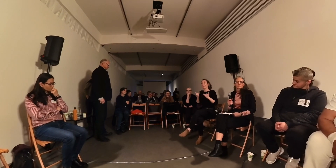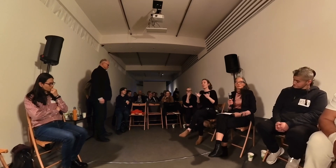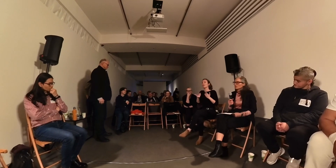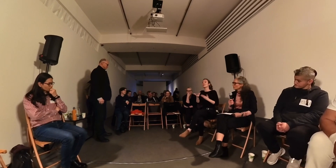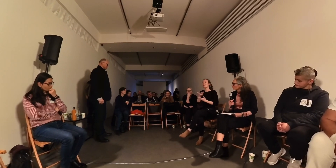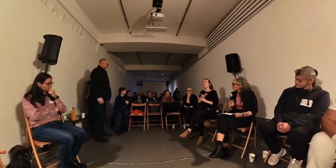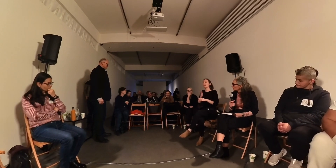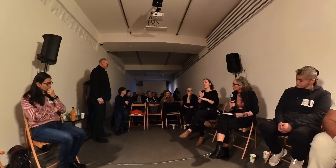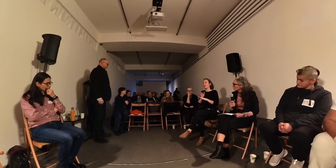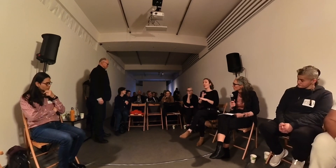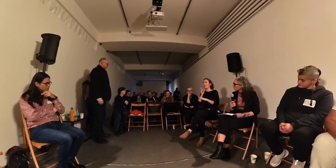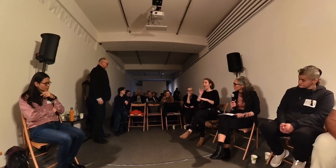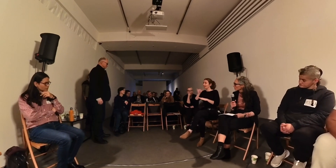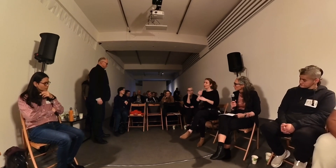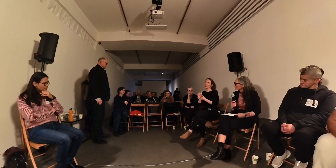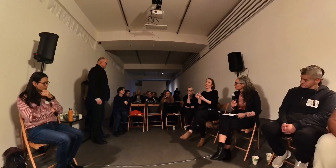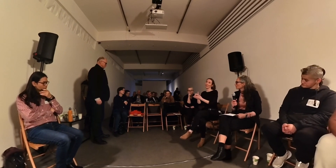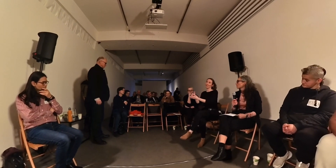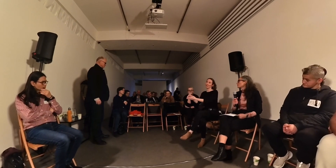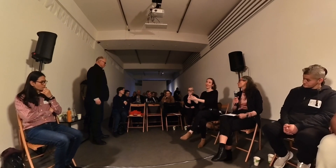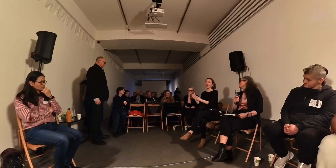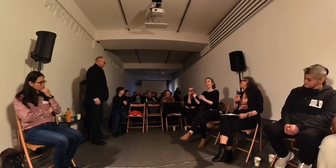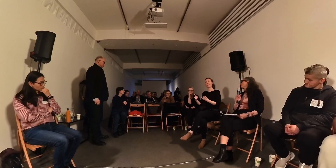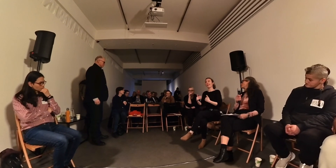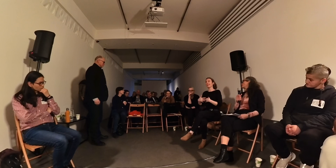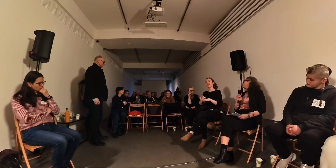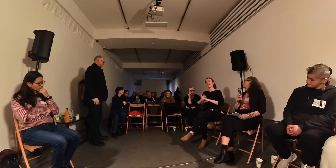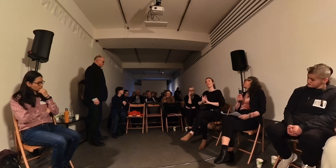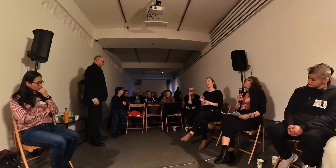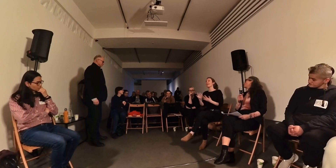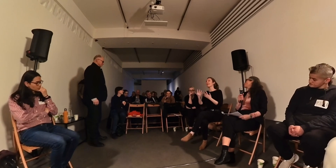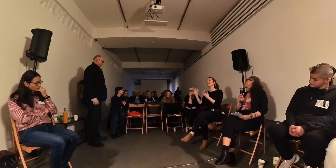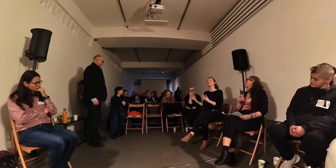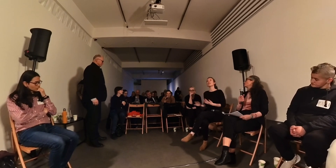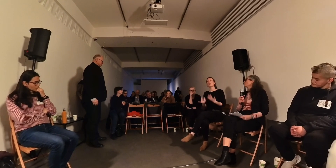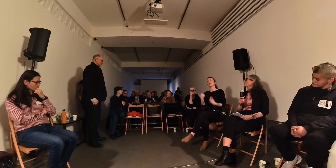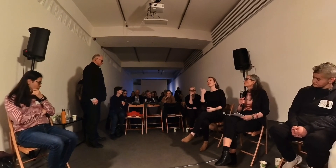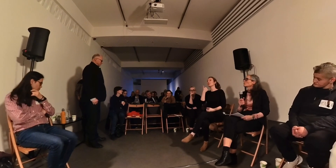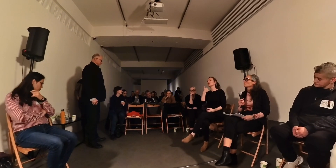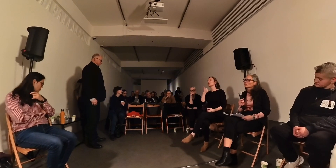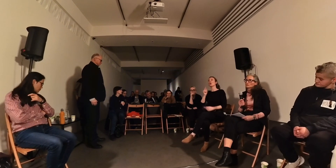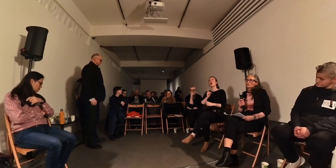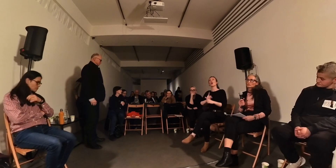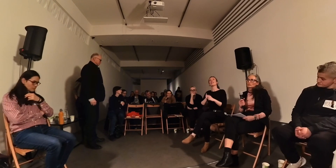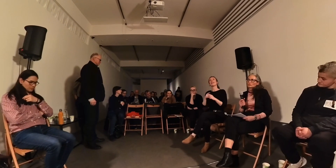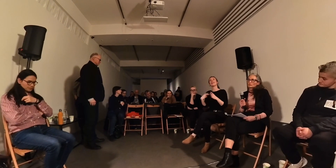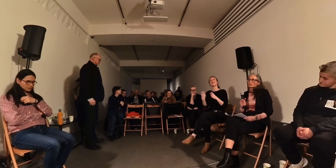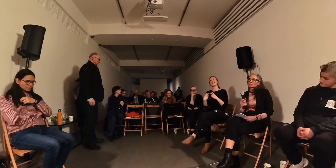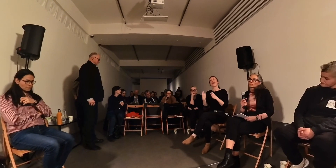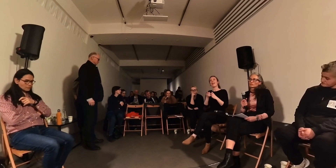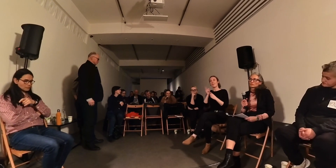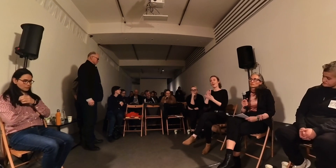dalších 10 nebo 100 hodin a tak jenom přemýšlím vlastně, co by to mělo být a my hodně